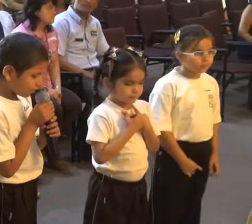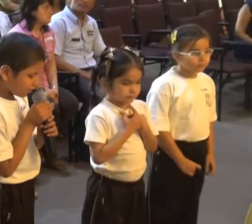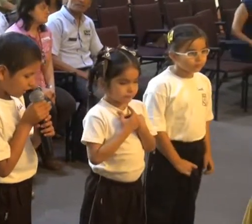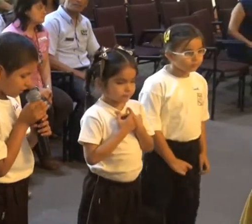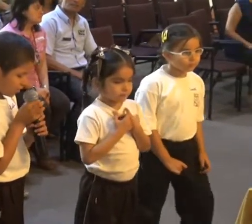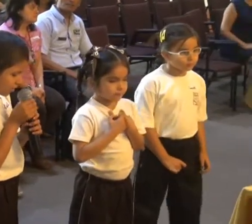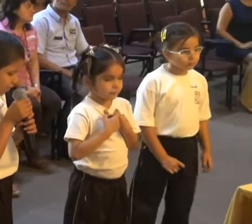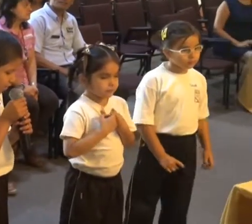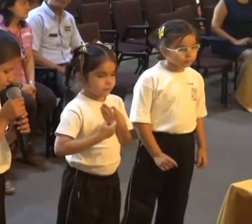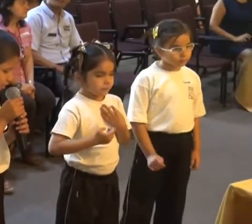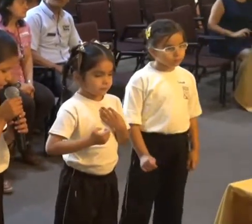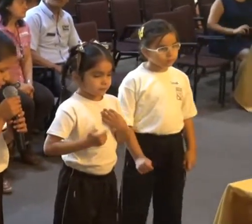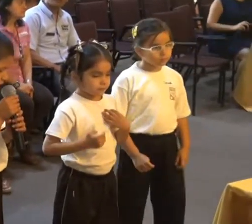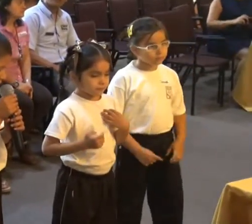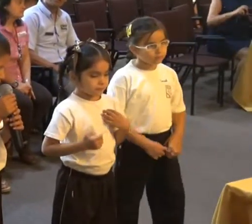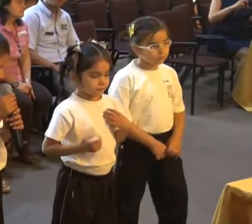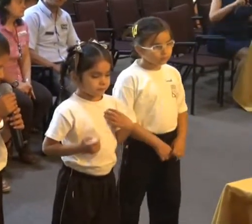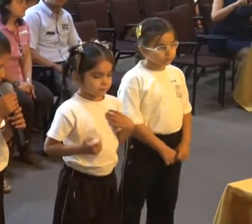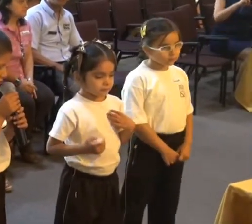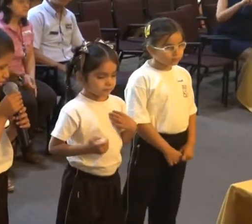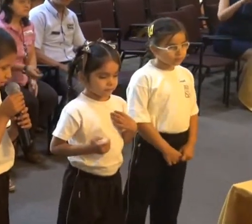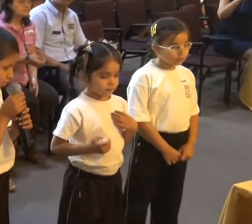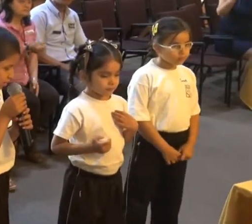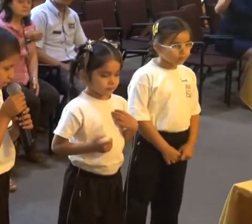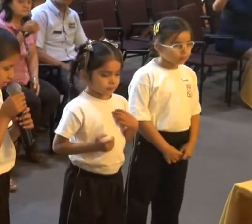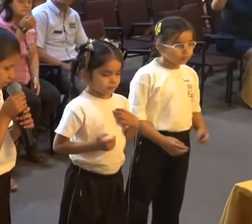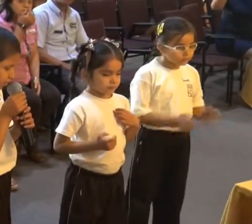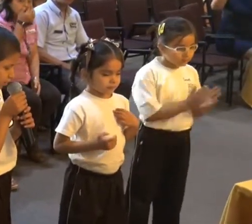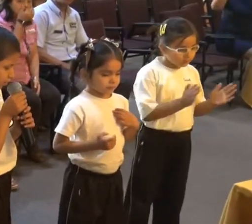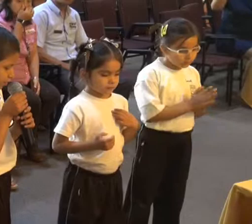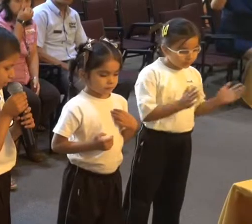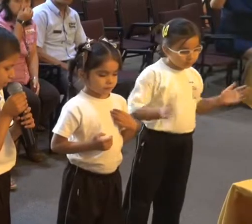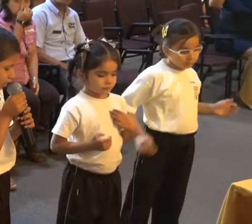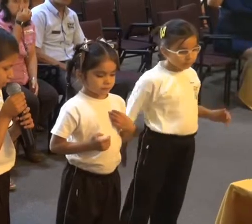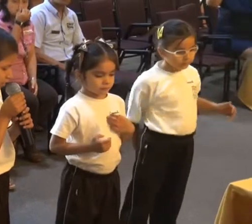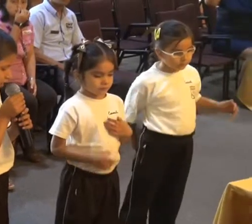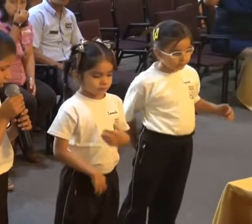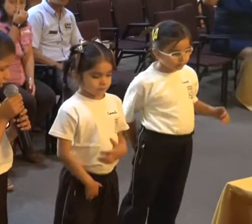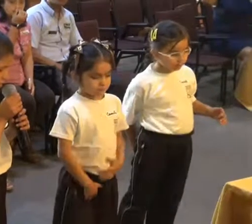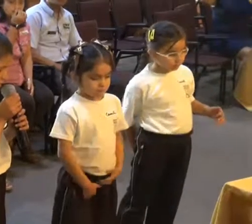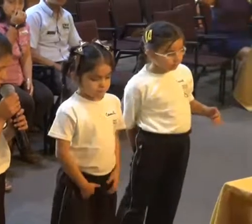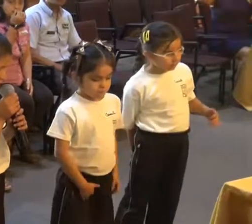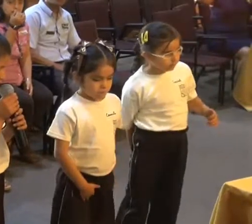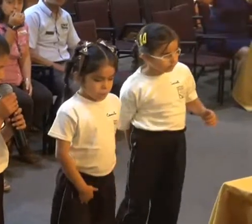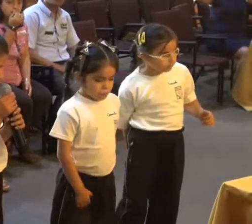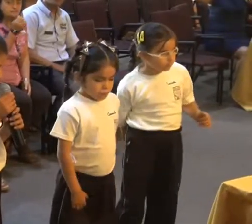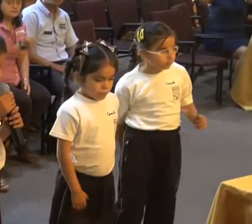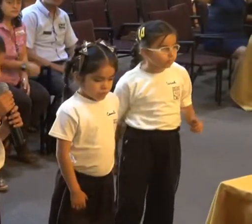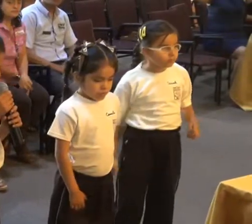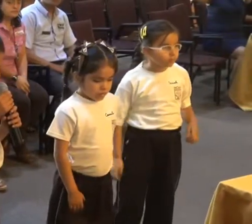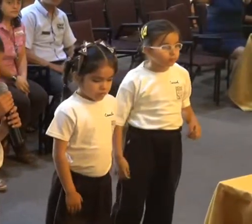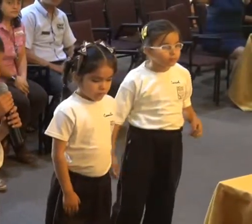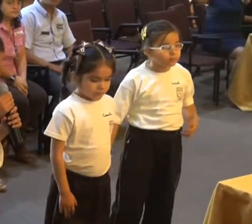violencia gracias por ayudarnos que tengo una bonita